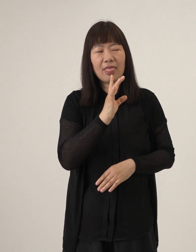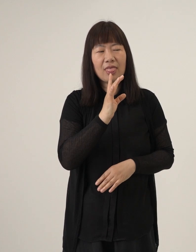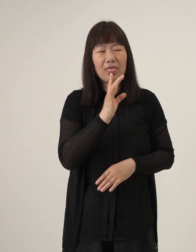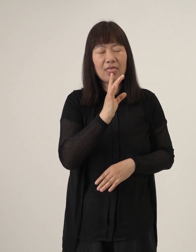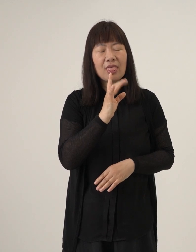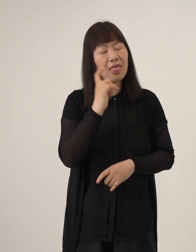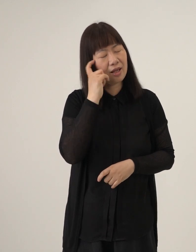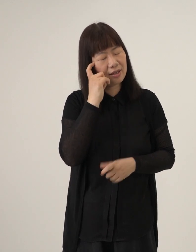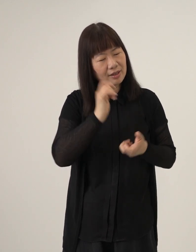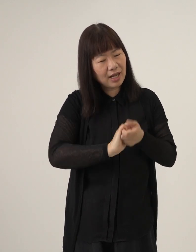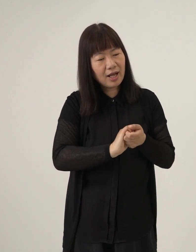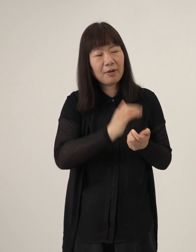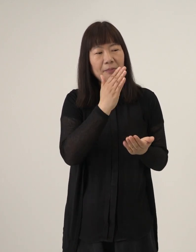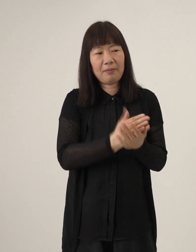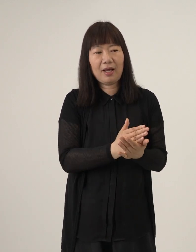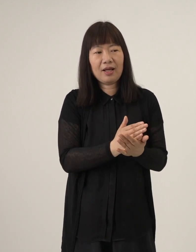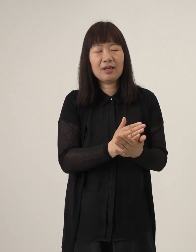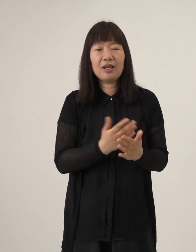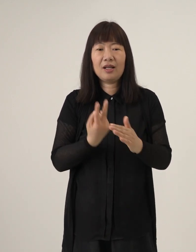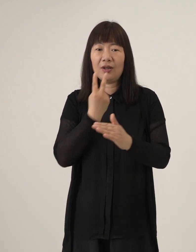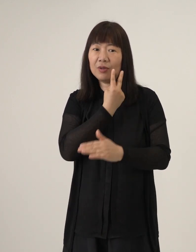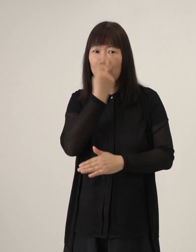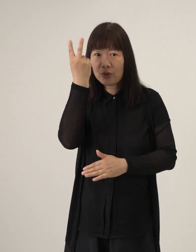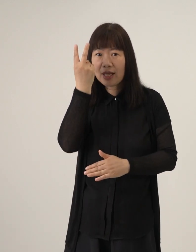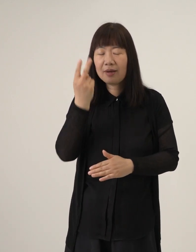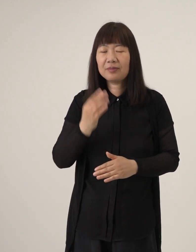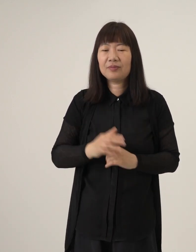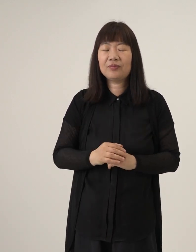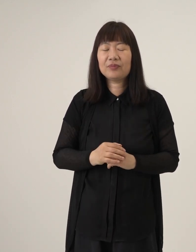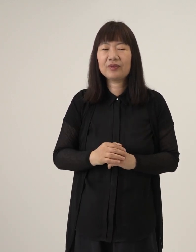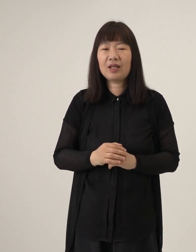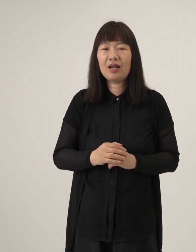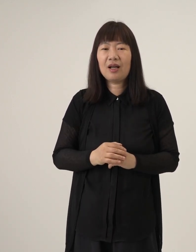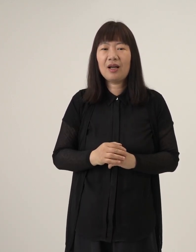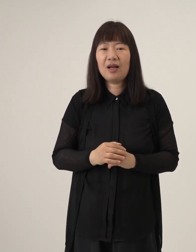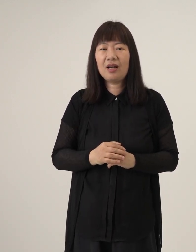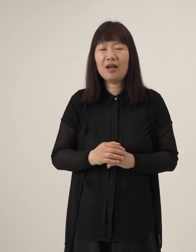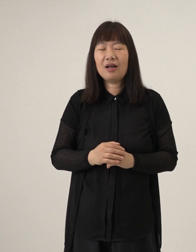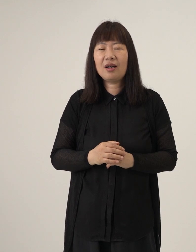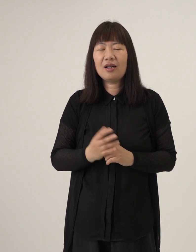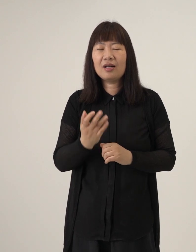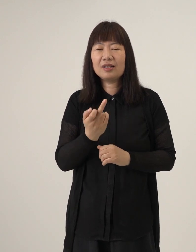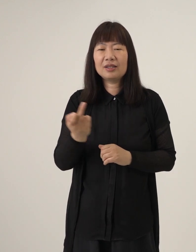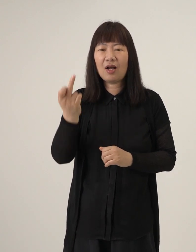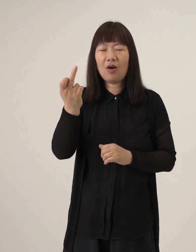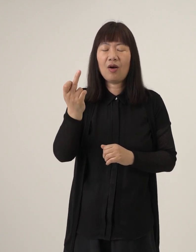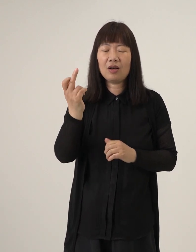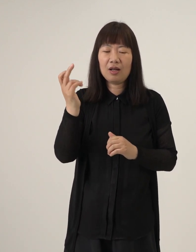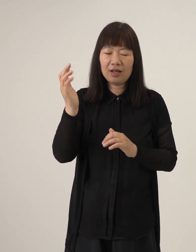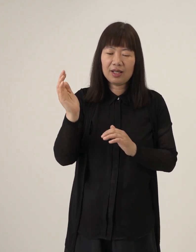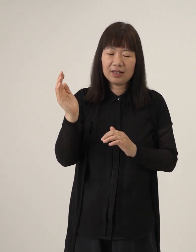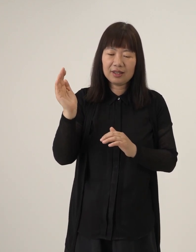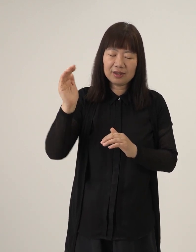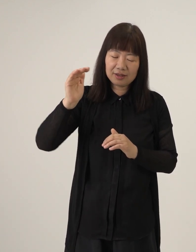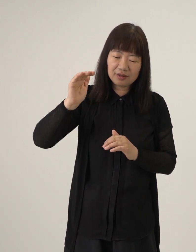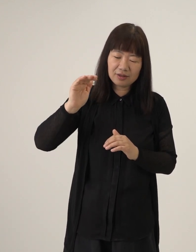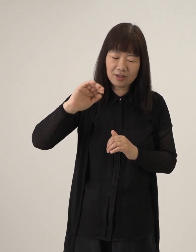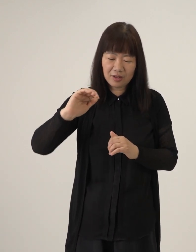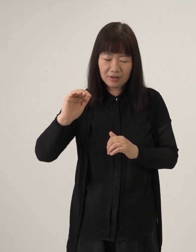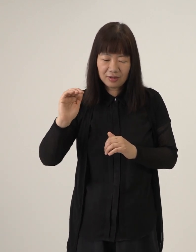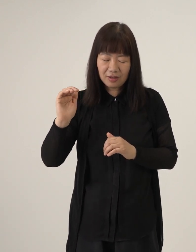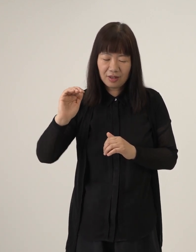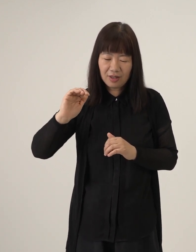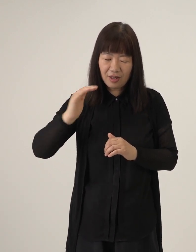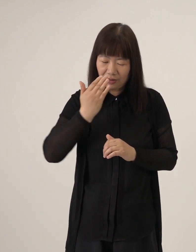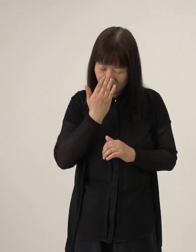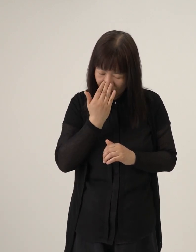보면 안 돼요. 요셉이 조아린 형들을 보고서야 하나님의 세계